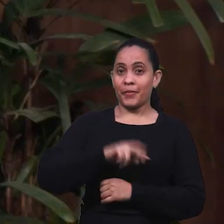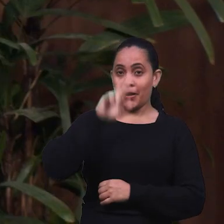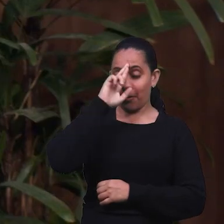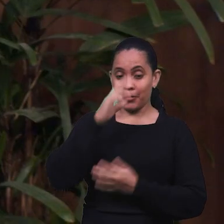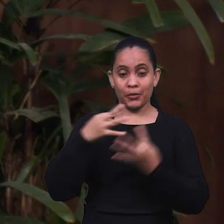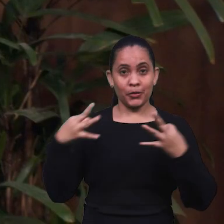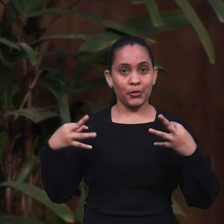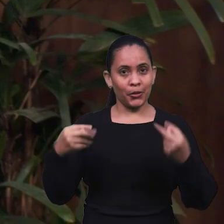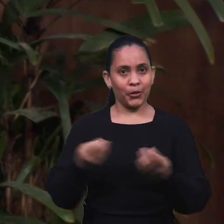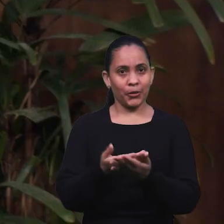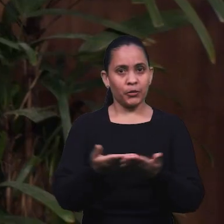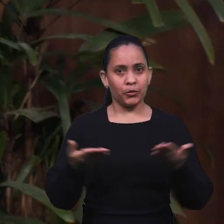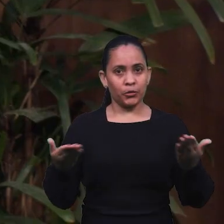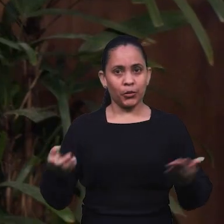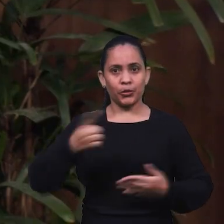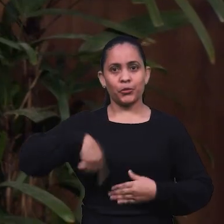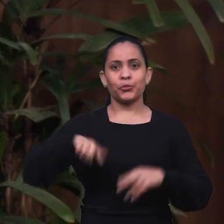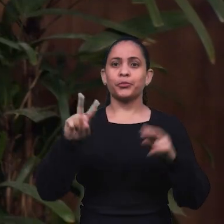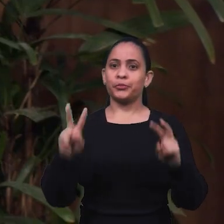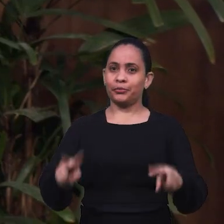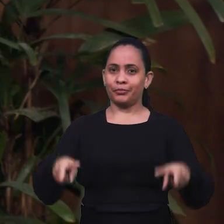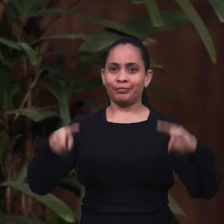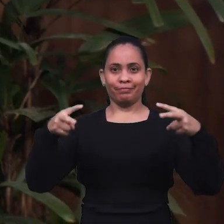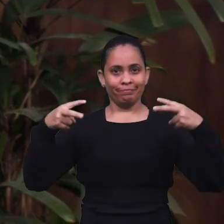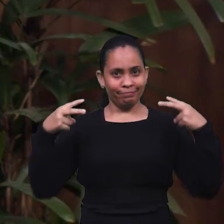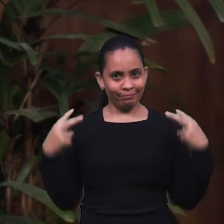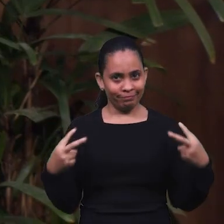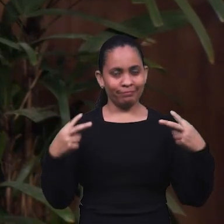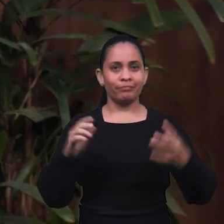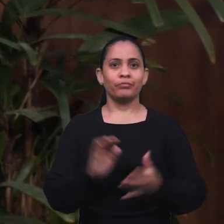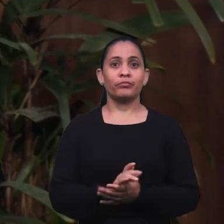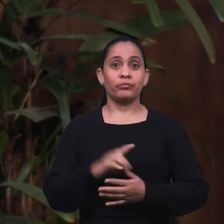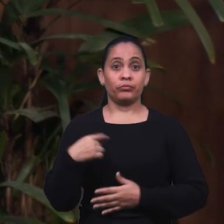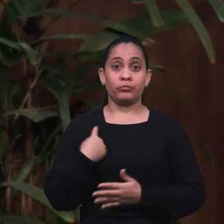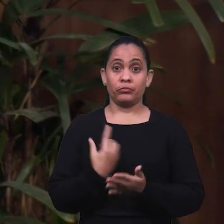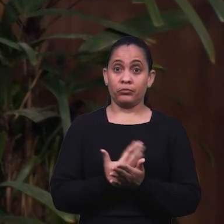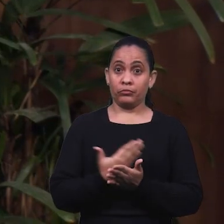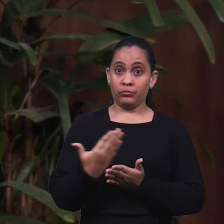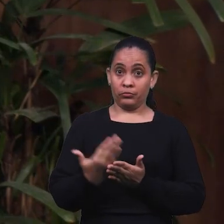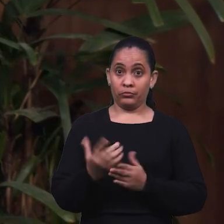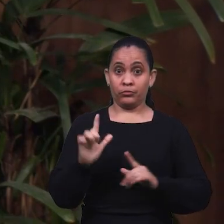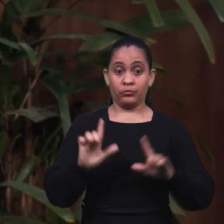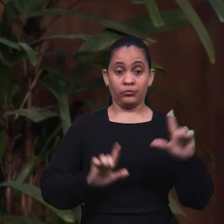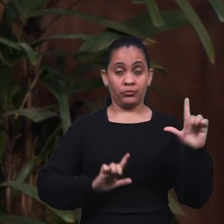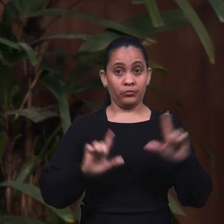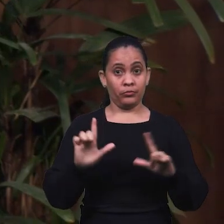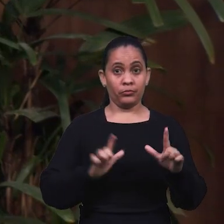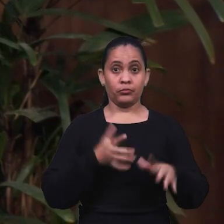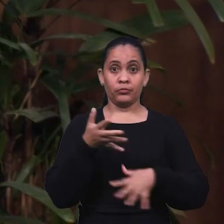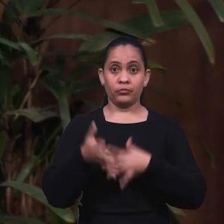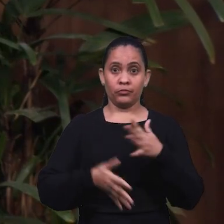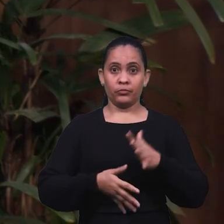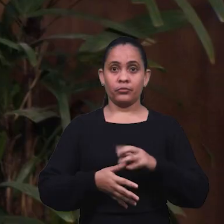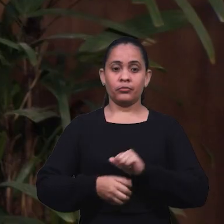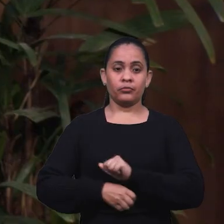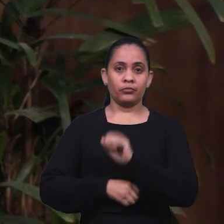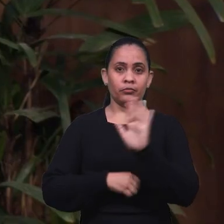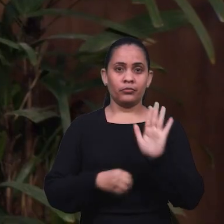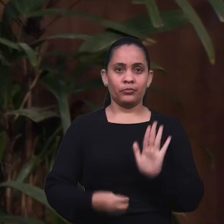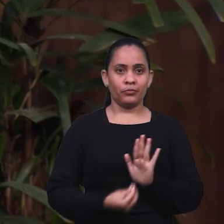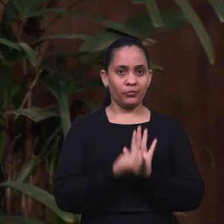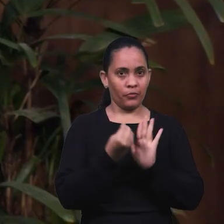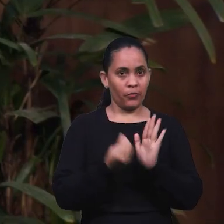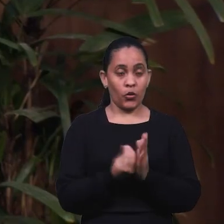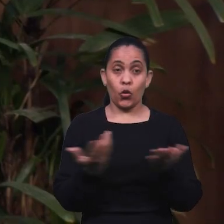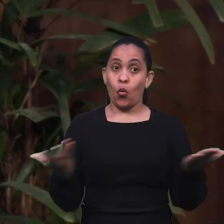A paz do Senhor, meus queridos, a paz do Senhor a todos vocês que estão nos assistindo. Estamos começando hoje mais um programa de Libras, Sinais de Vida.